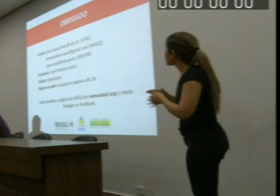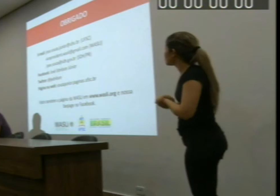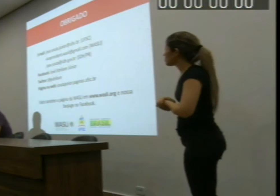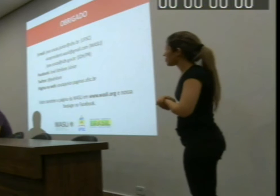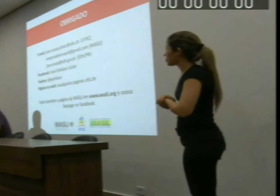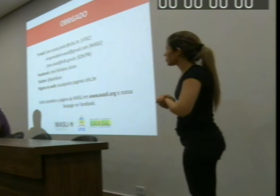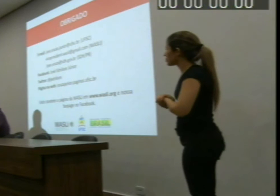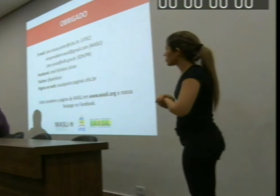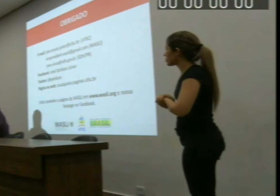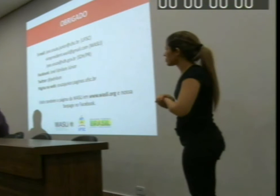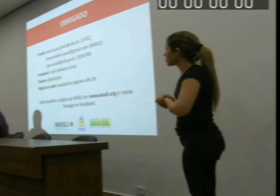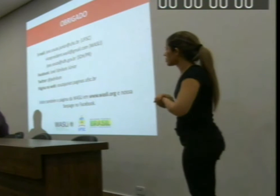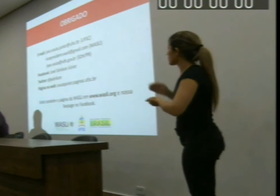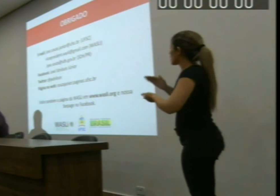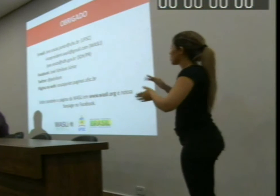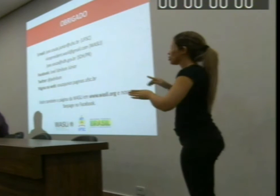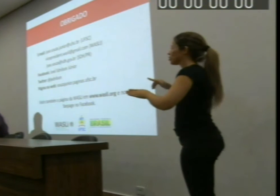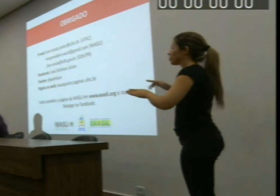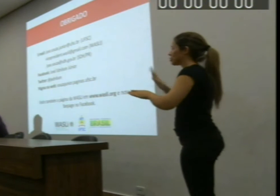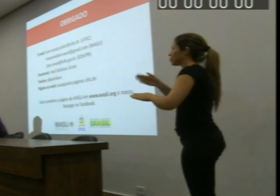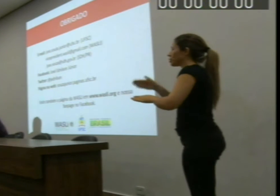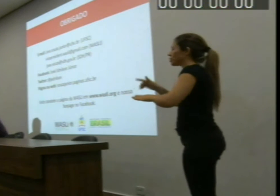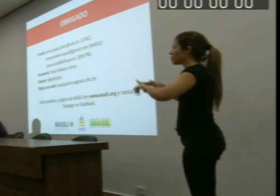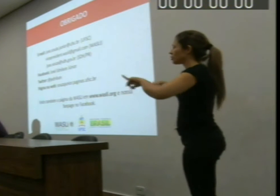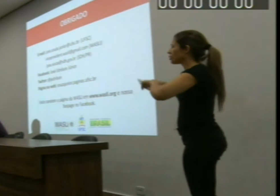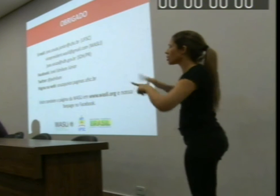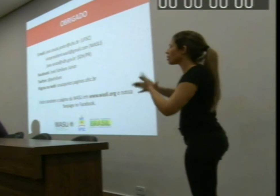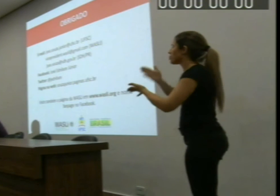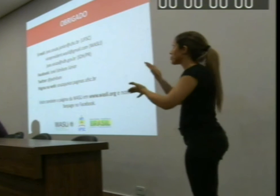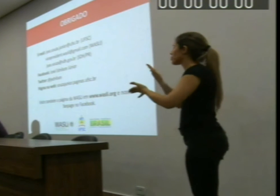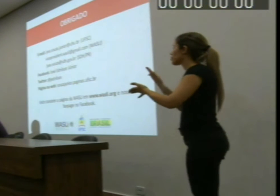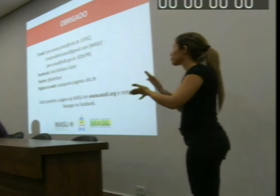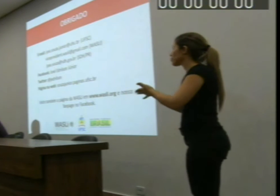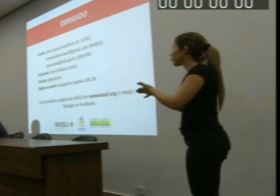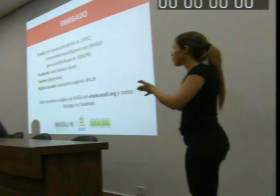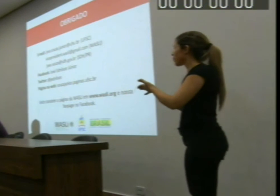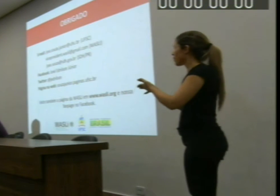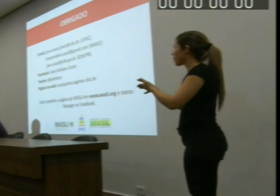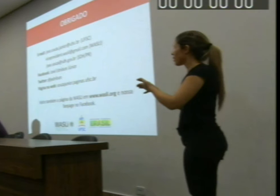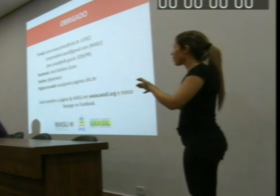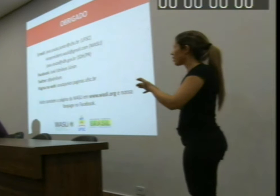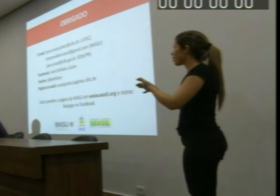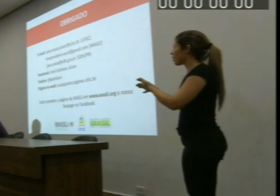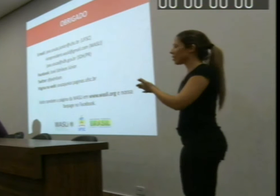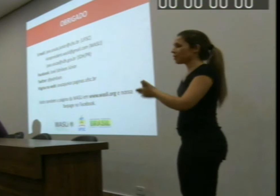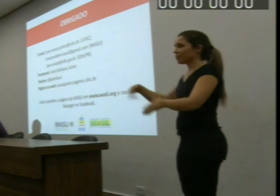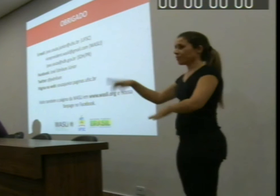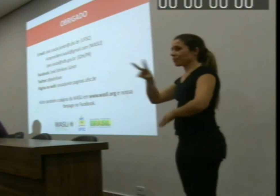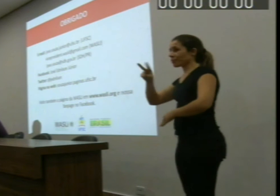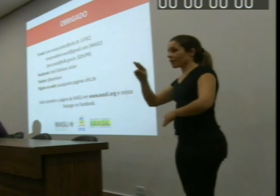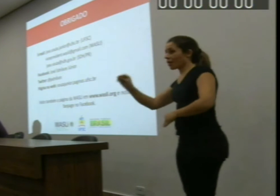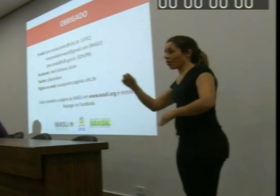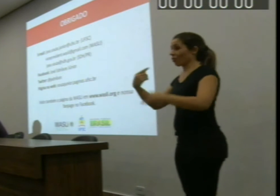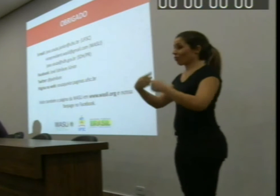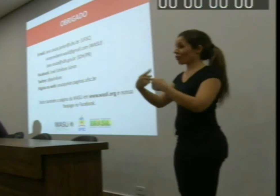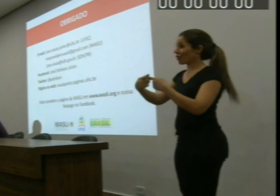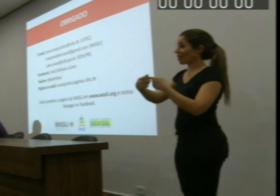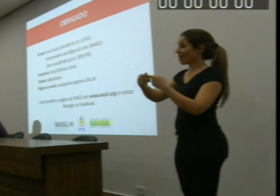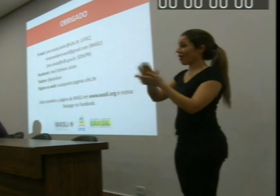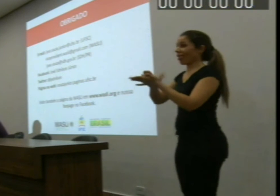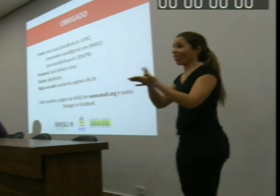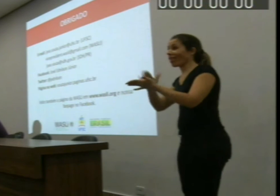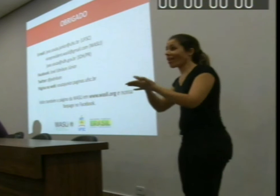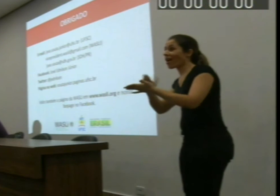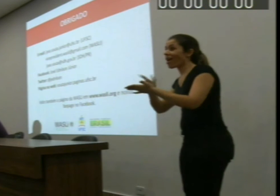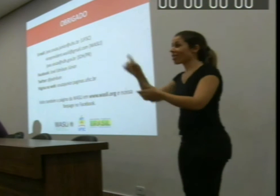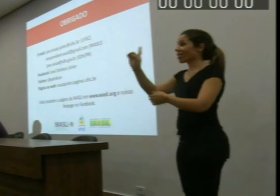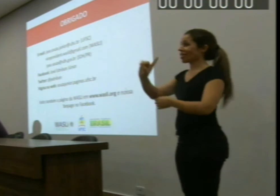pouquinho não eu não trabalho porque eh como eu te falei eu não tenho mais atuado com